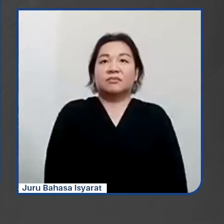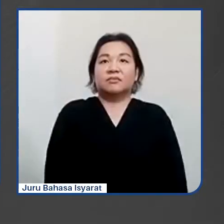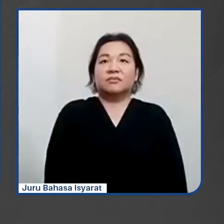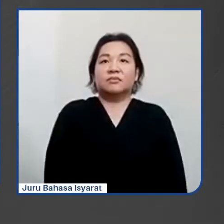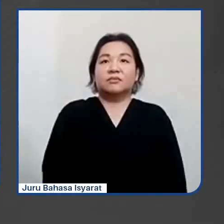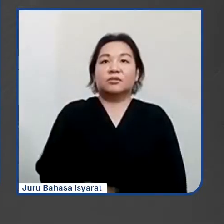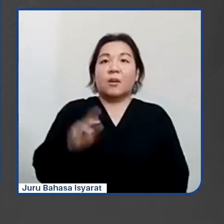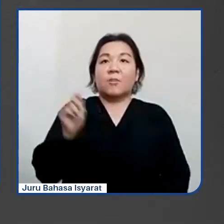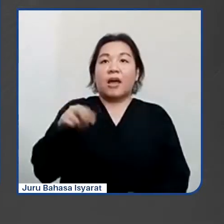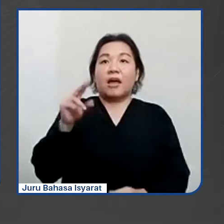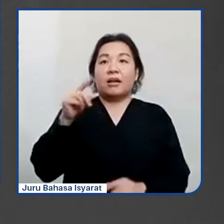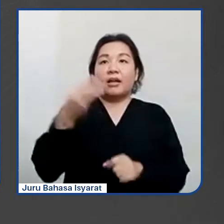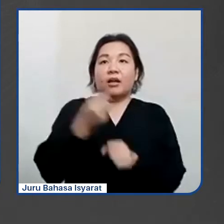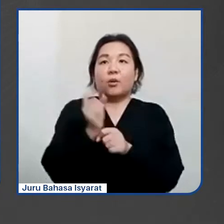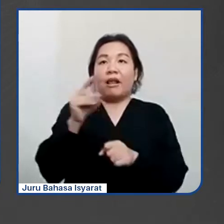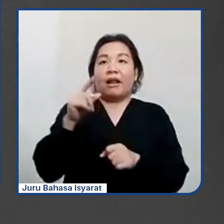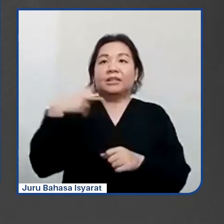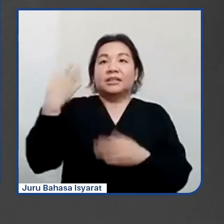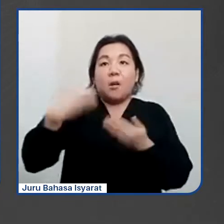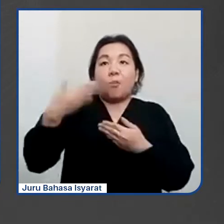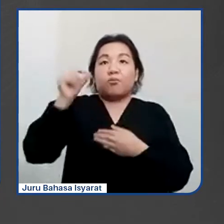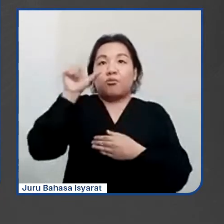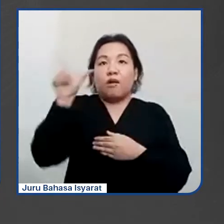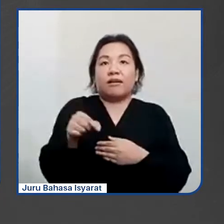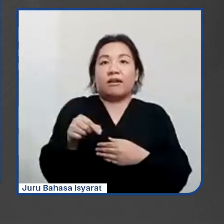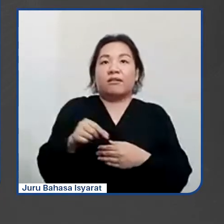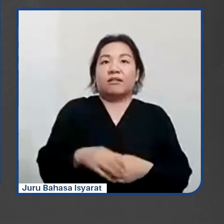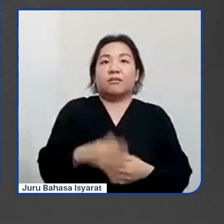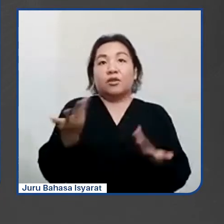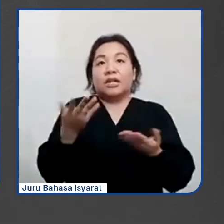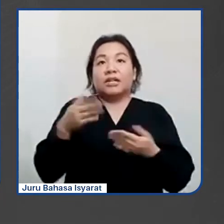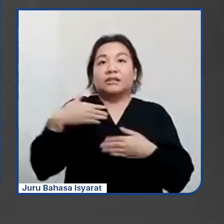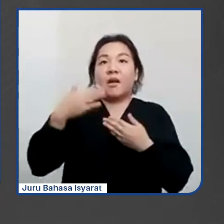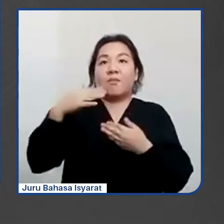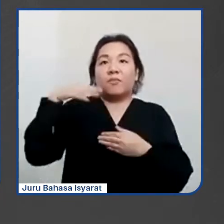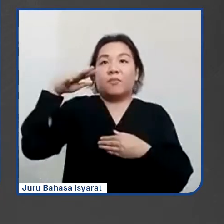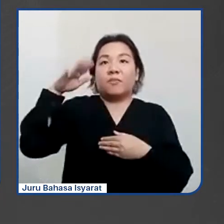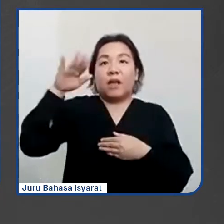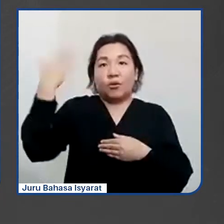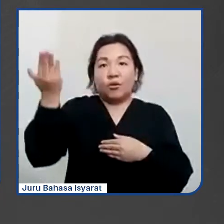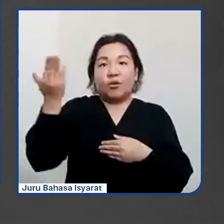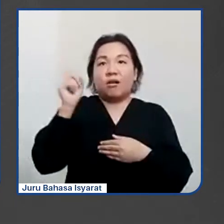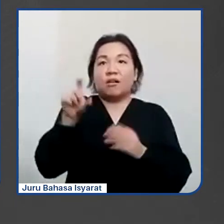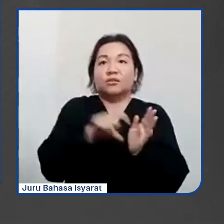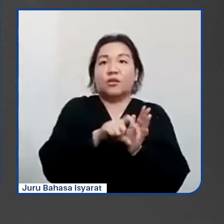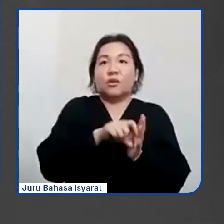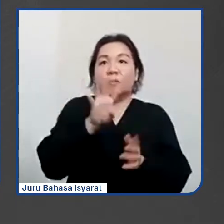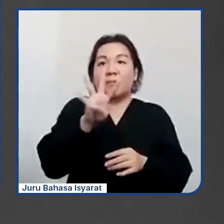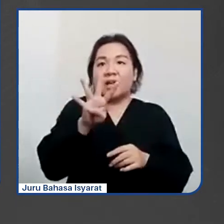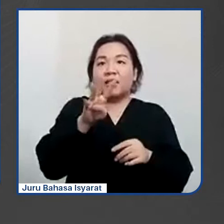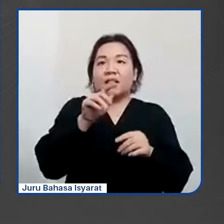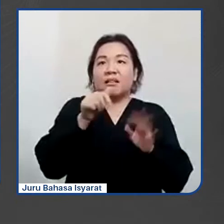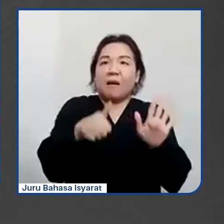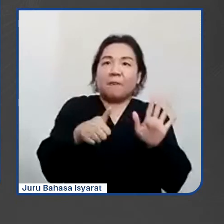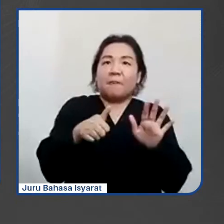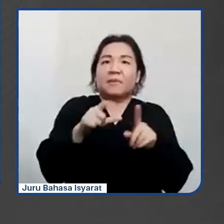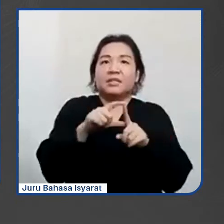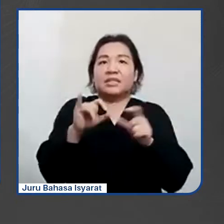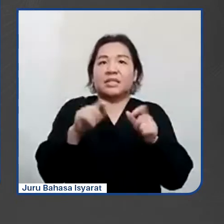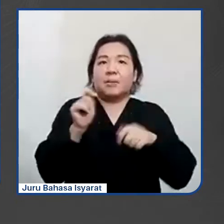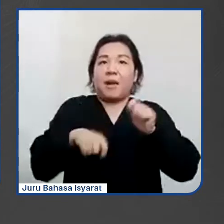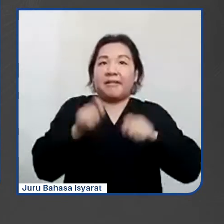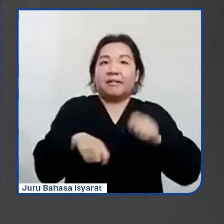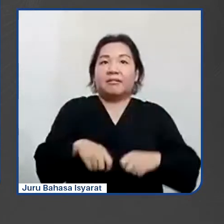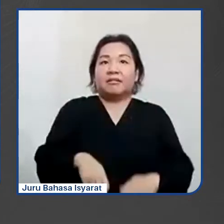yang setiap bulan ada, rutin, setiap tahun juga ada, setahun tuh ada 4 kali, 6 kali big event, contoh kayak misalnya Jakarta